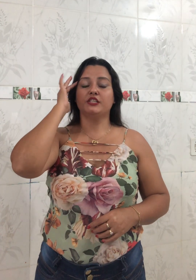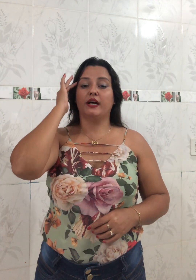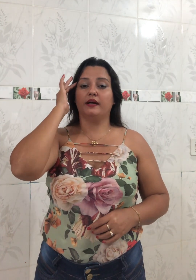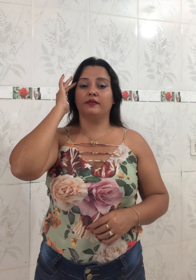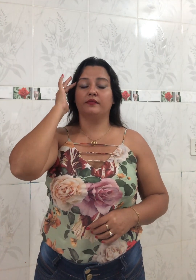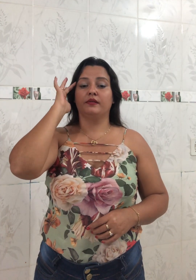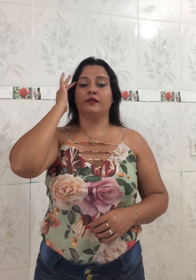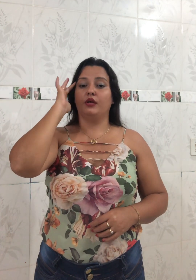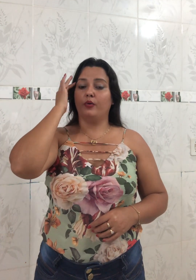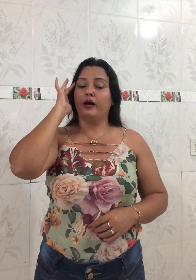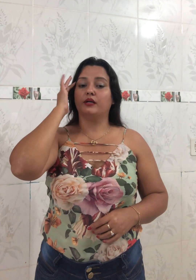achar. Eu acho,